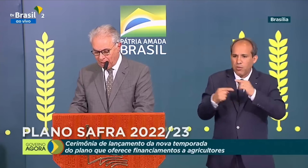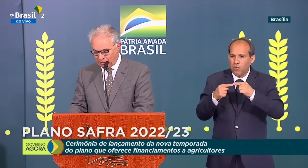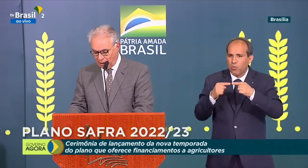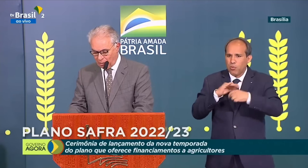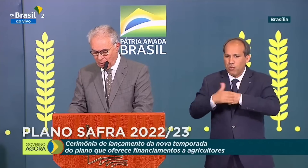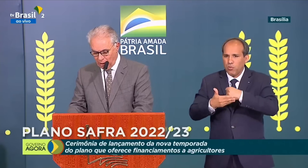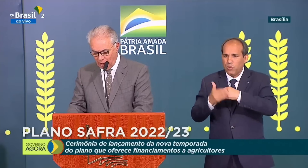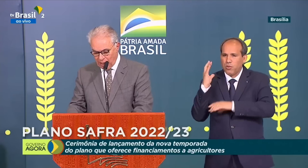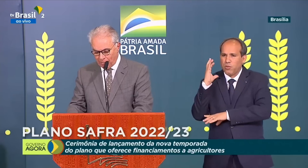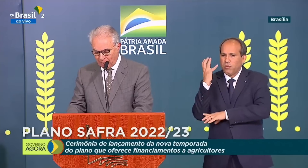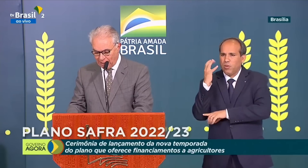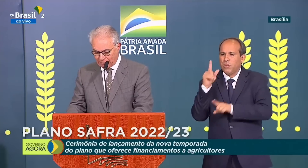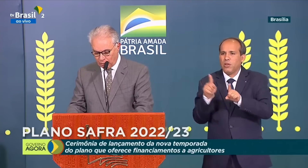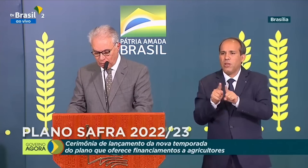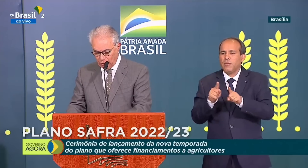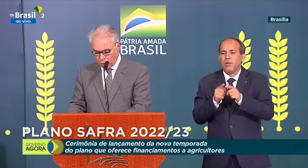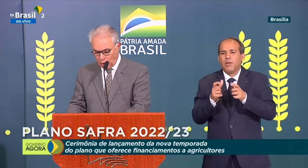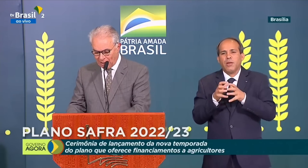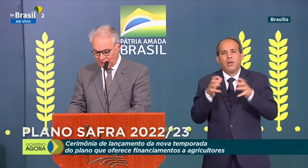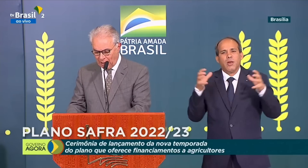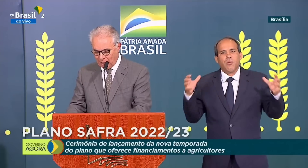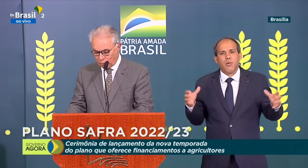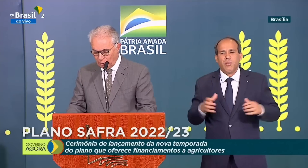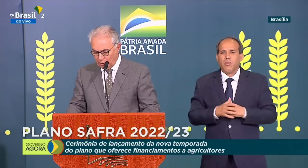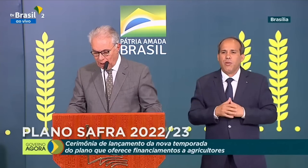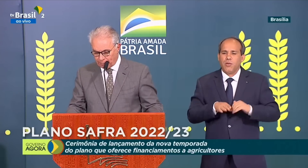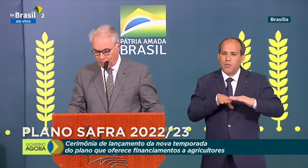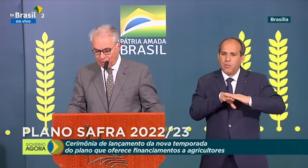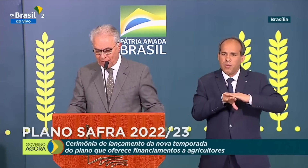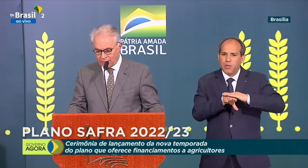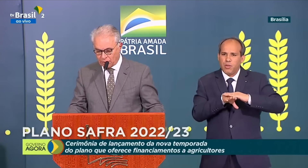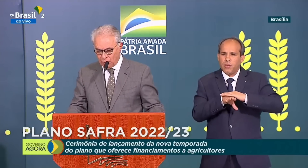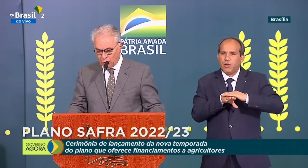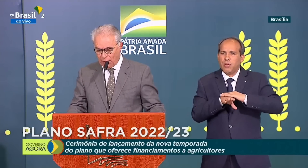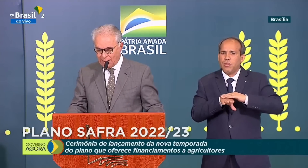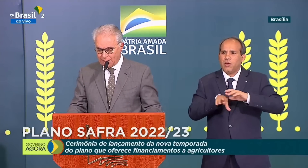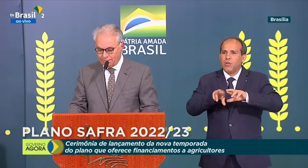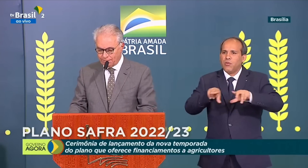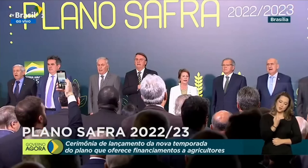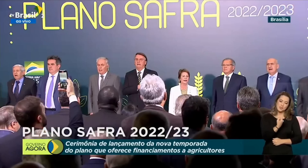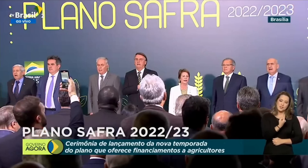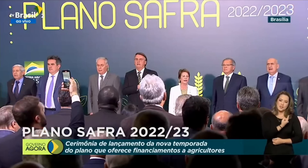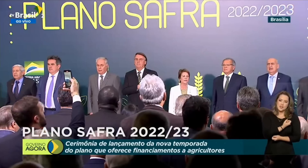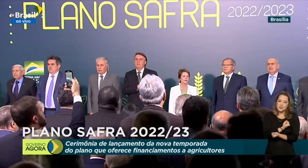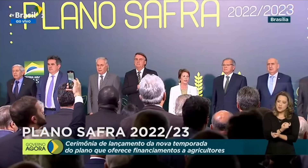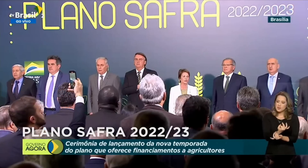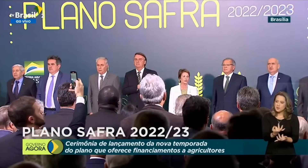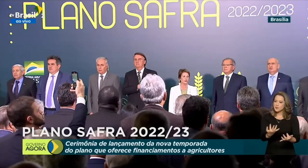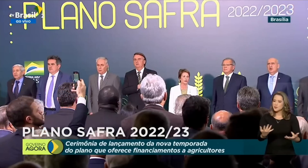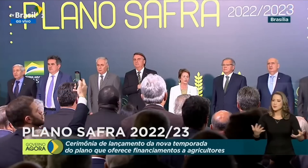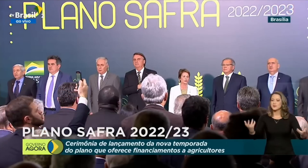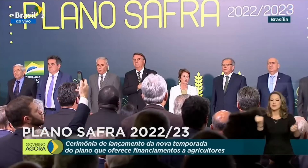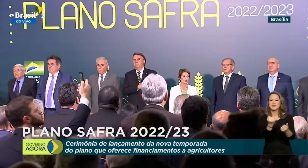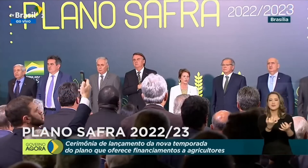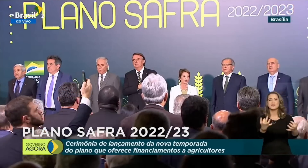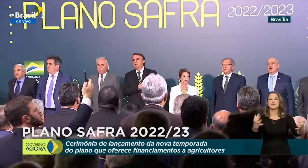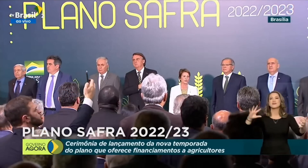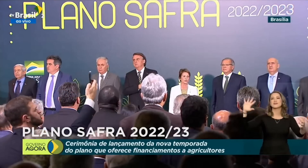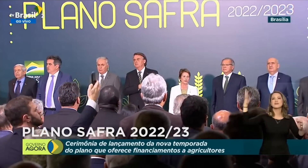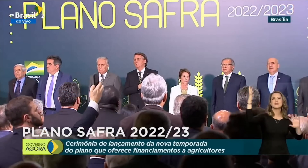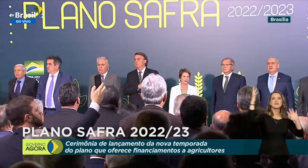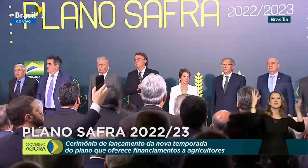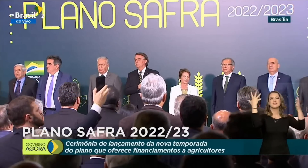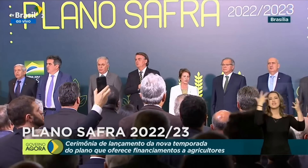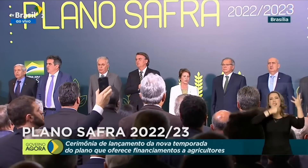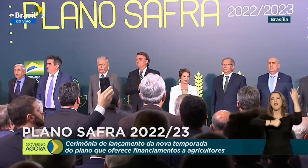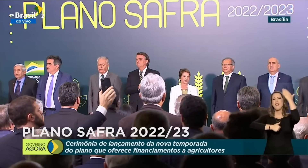sustentabilidade ambiental e a ampliação do armazenamento nas propriedades rurais. Presente à cerimônia, o